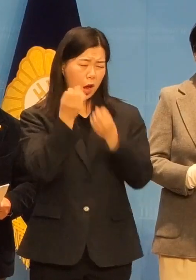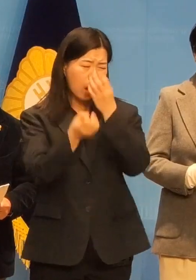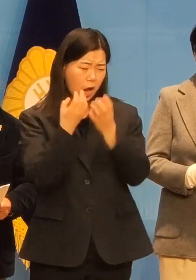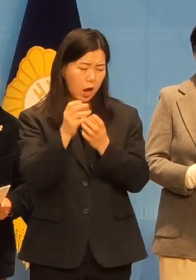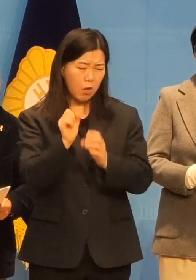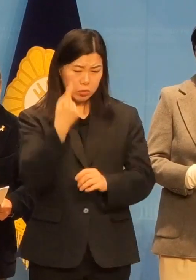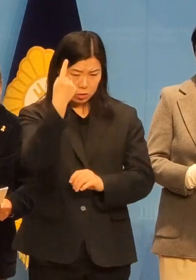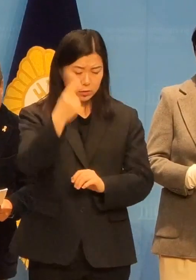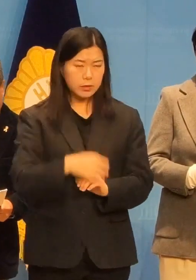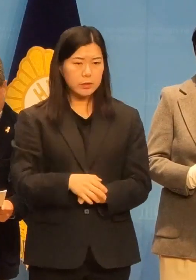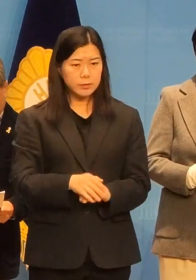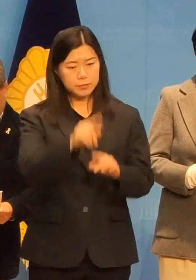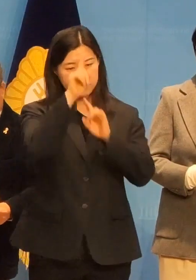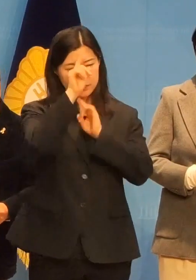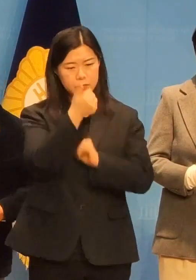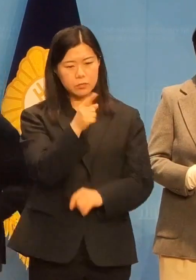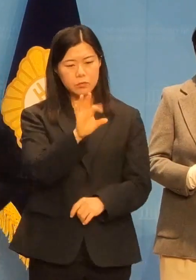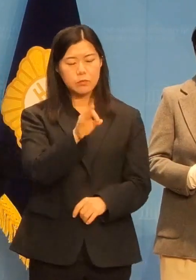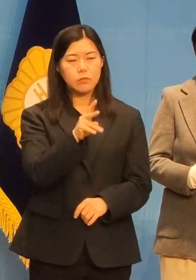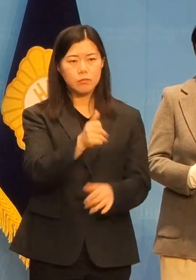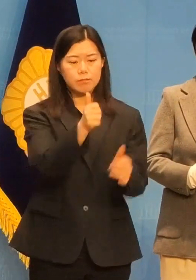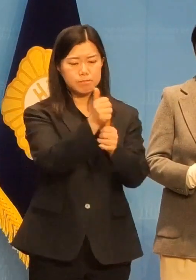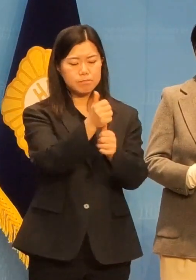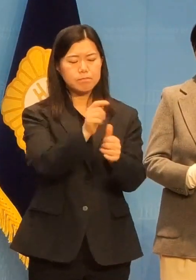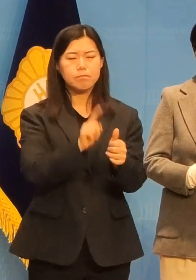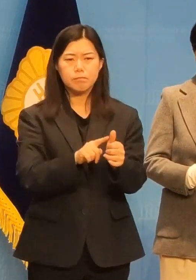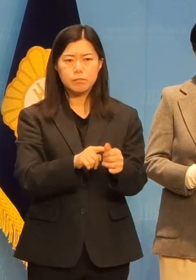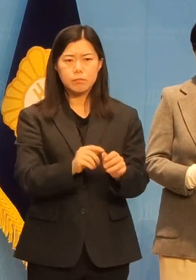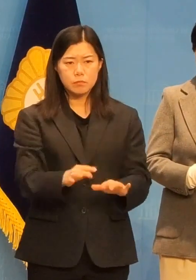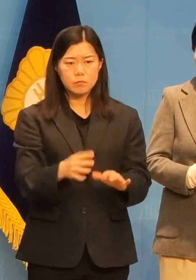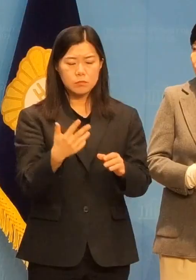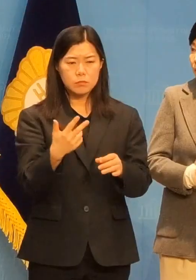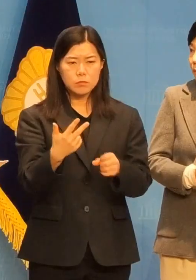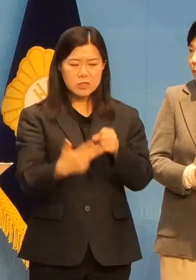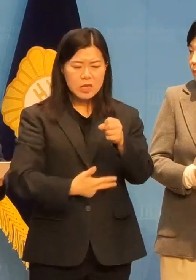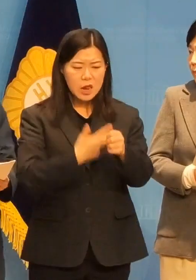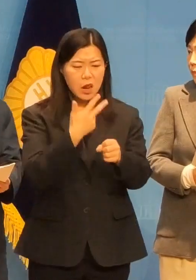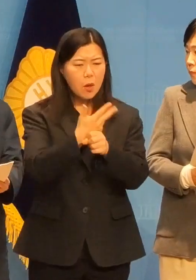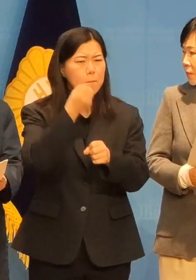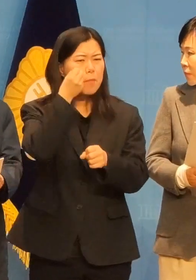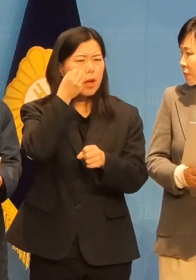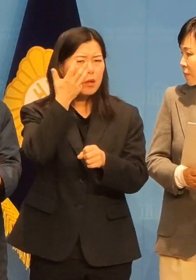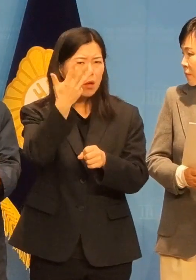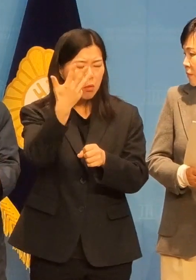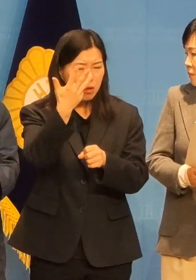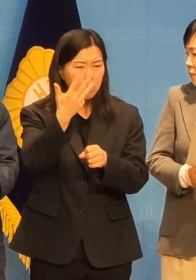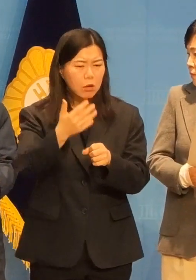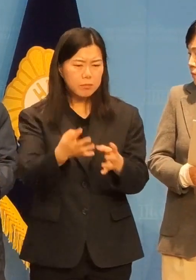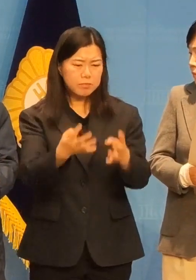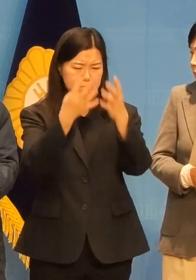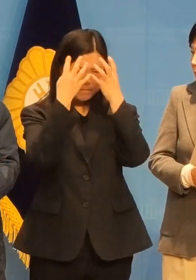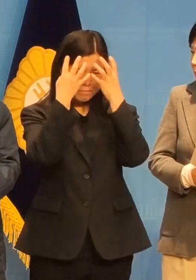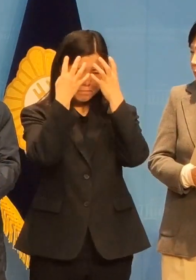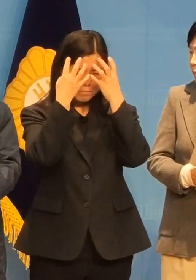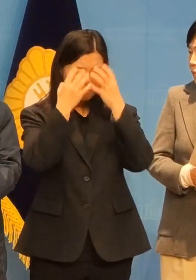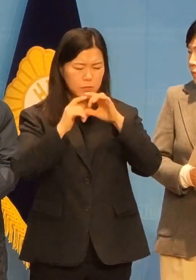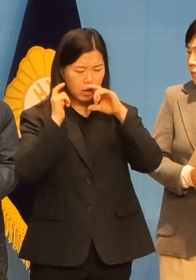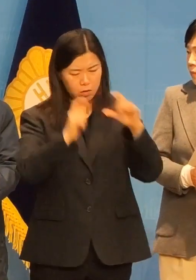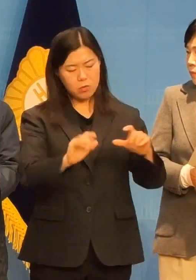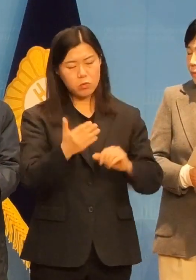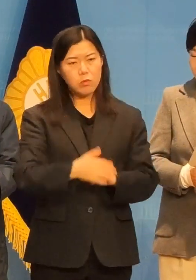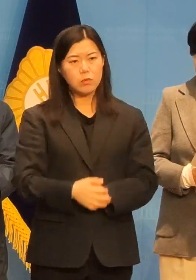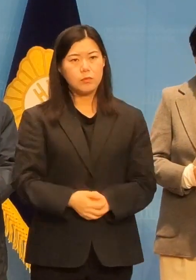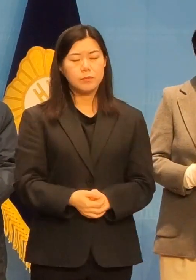바탕으로 이화영 부지사에게 7년 8개월의 징역형을